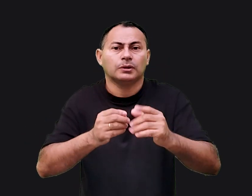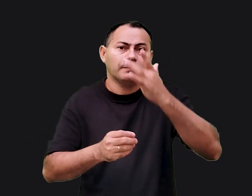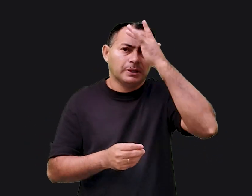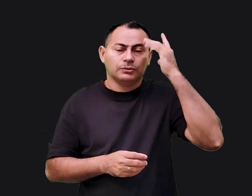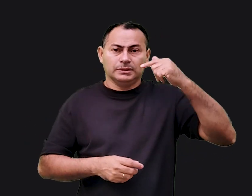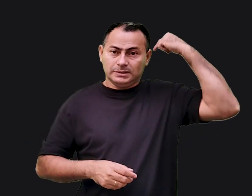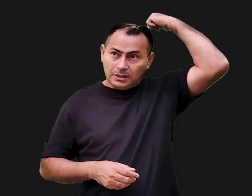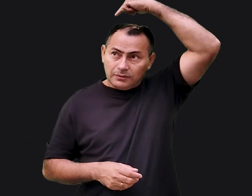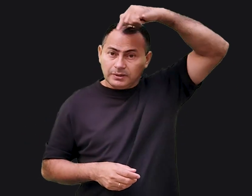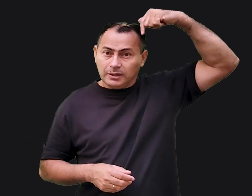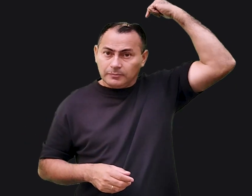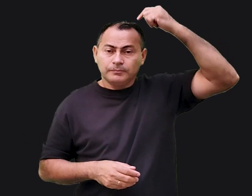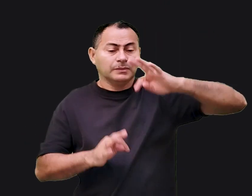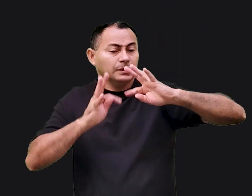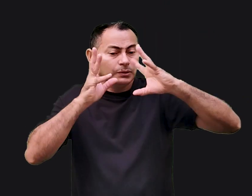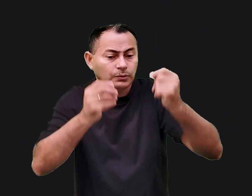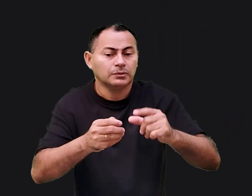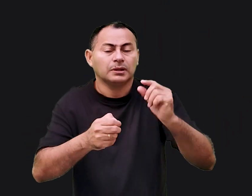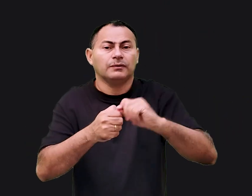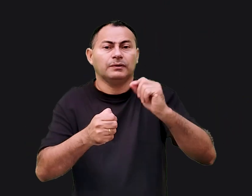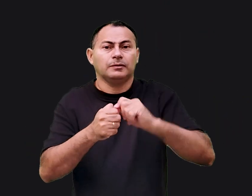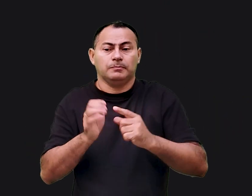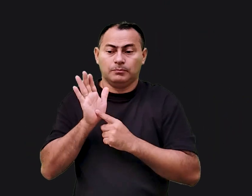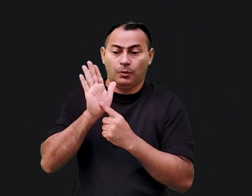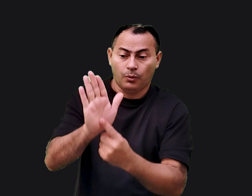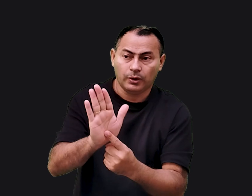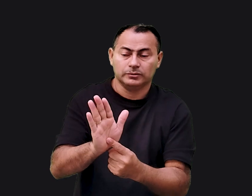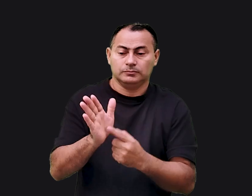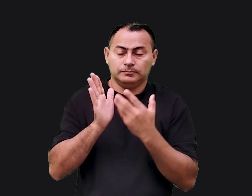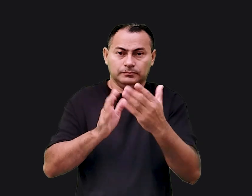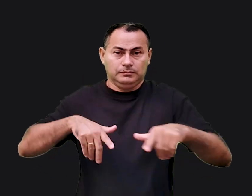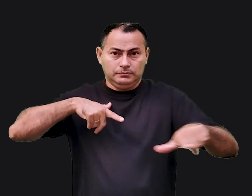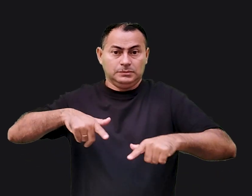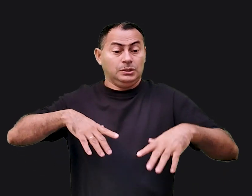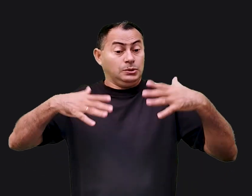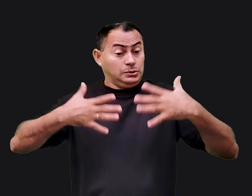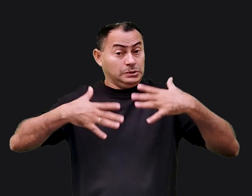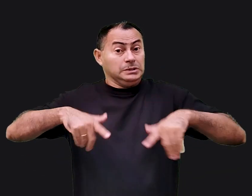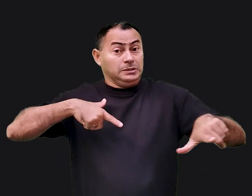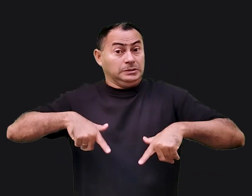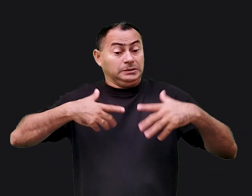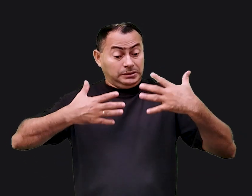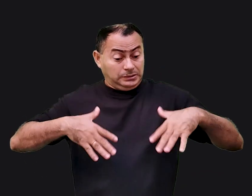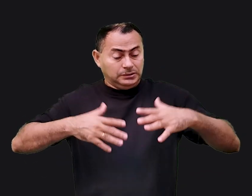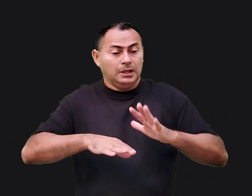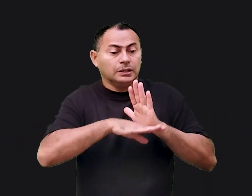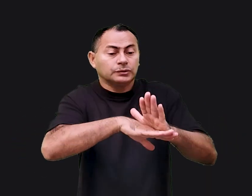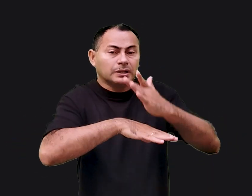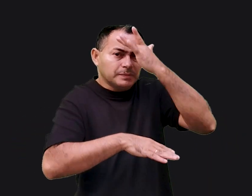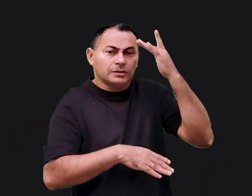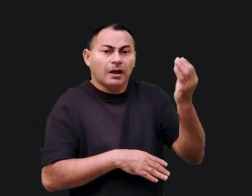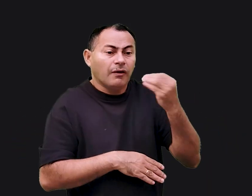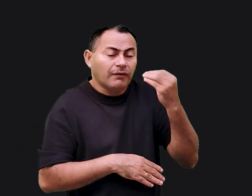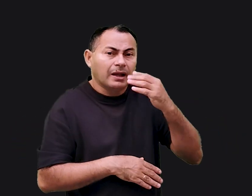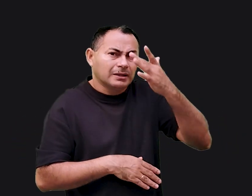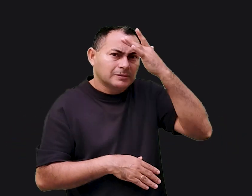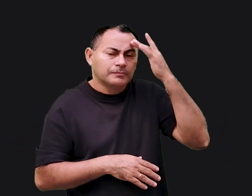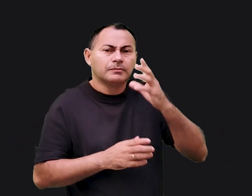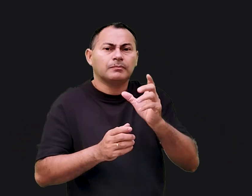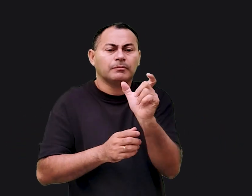os que são santificados em tudo que fiz mostrei-lhes que mediante trabalho ardo Devemos ajudar os fracos lembrando as palavras